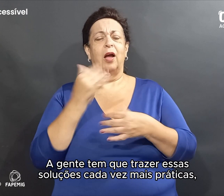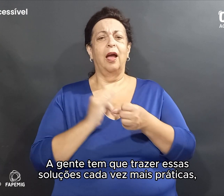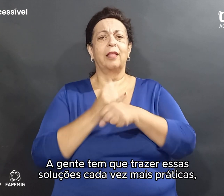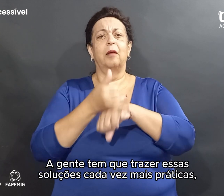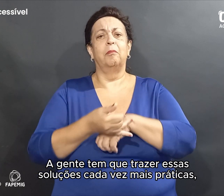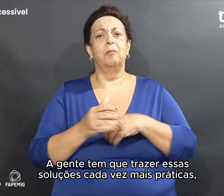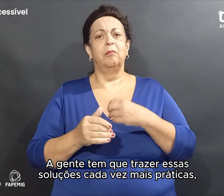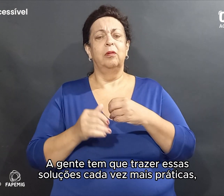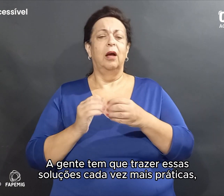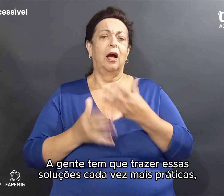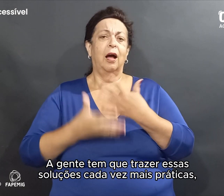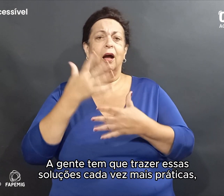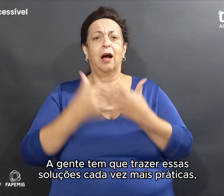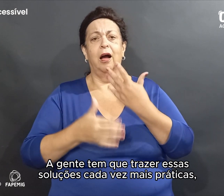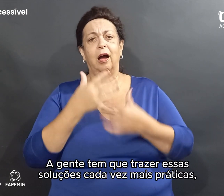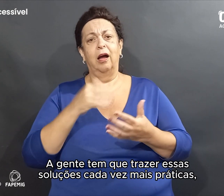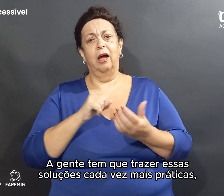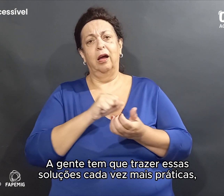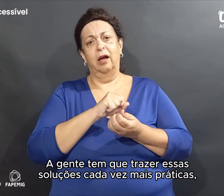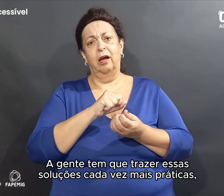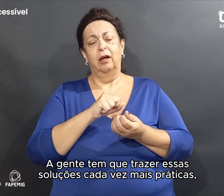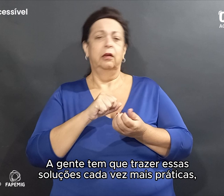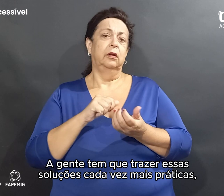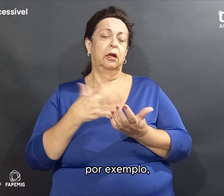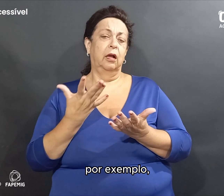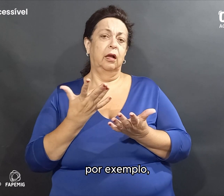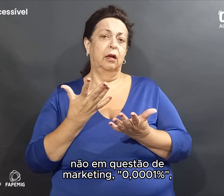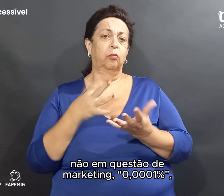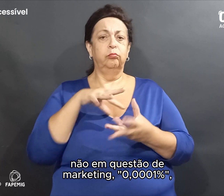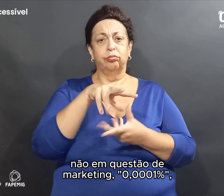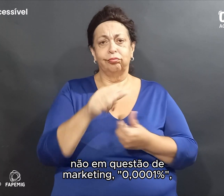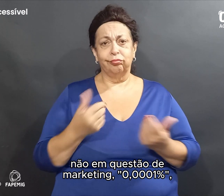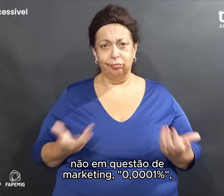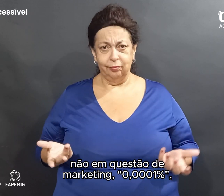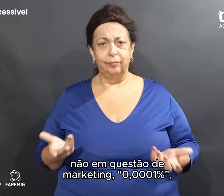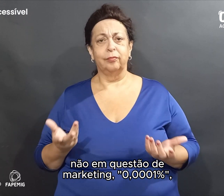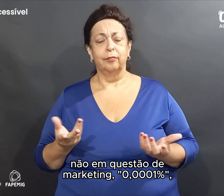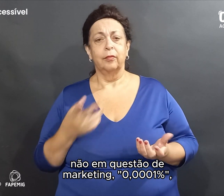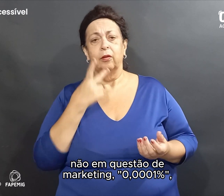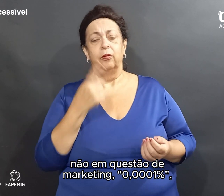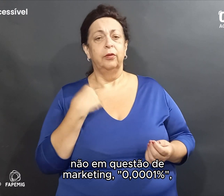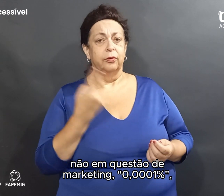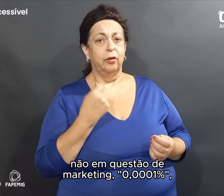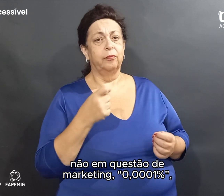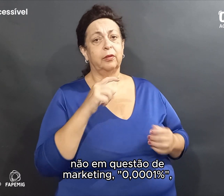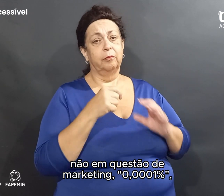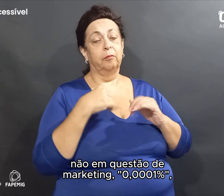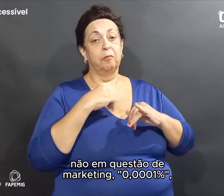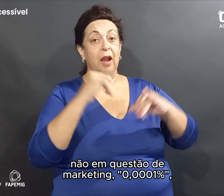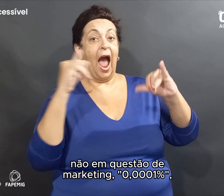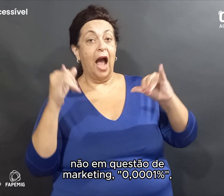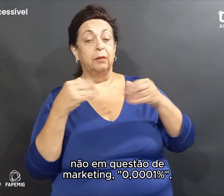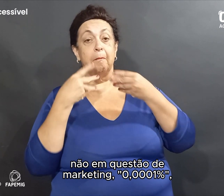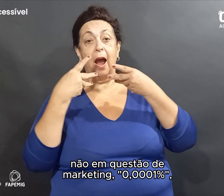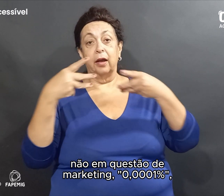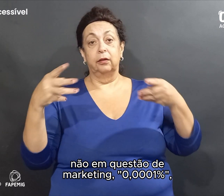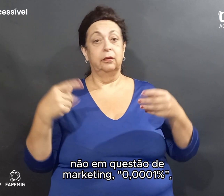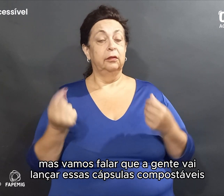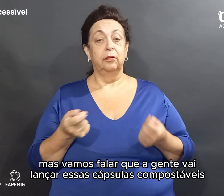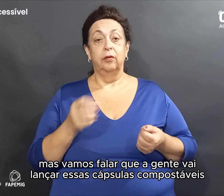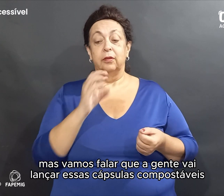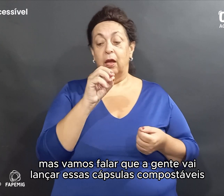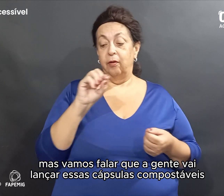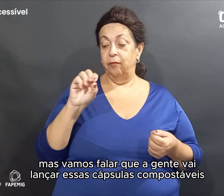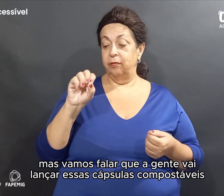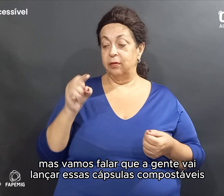gente tem que trazer essas soluções cada vez mais práticas, por exemplo, não em questão de marketing, 0,0001,